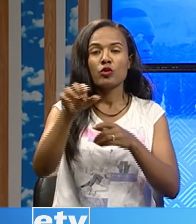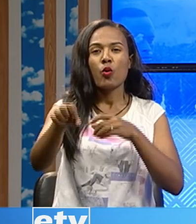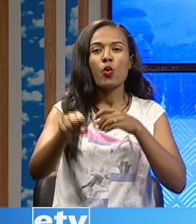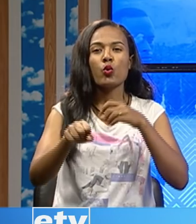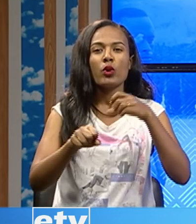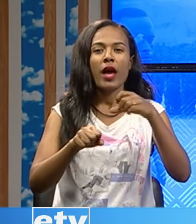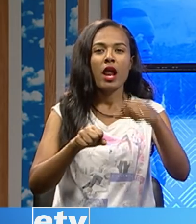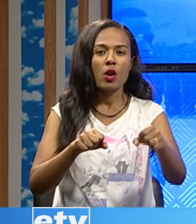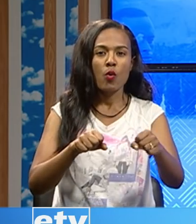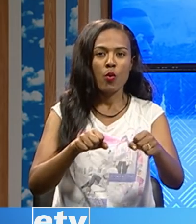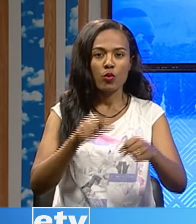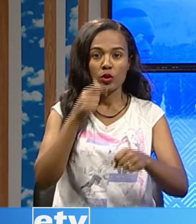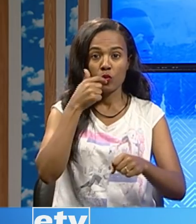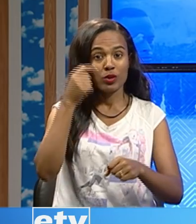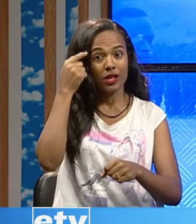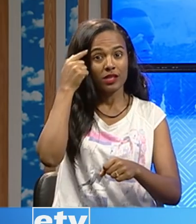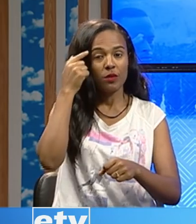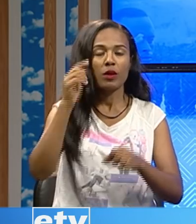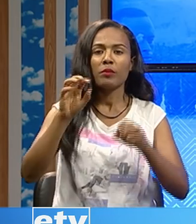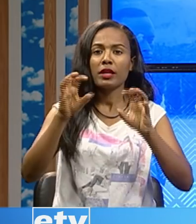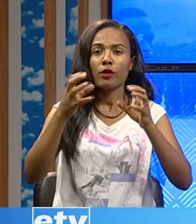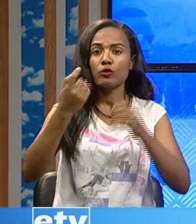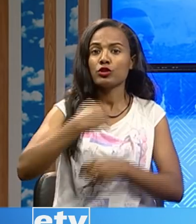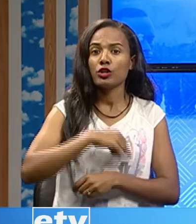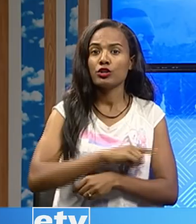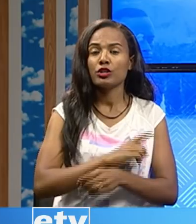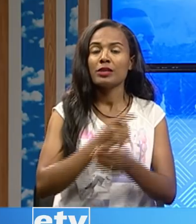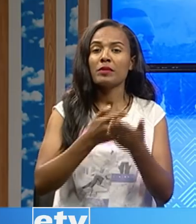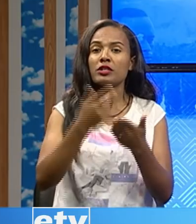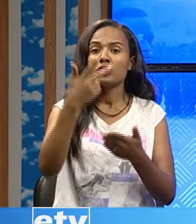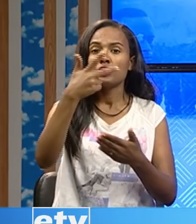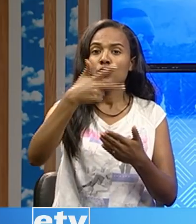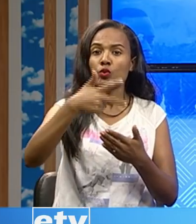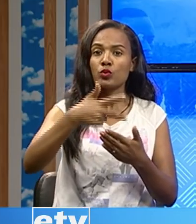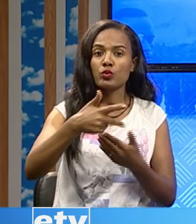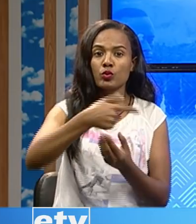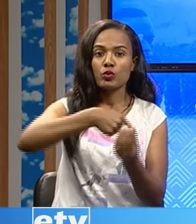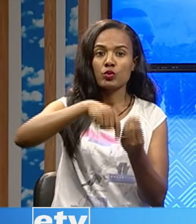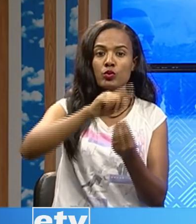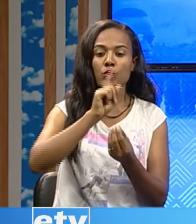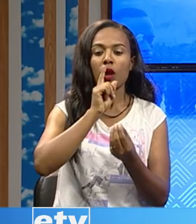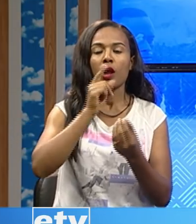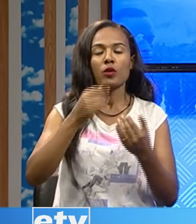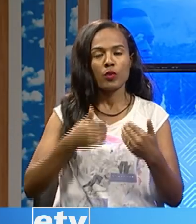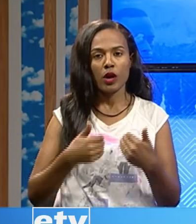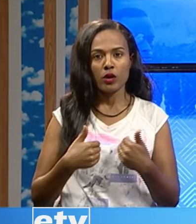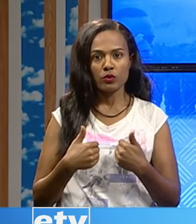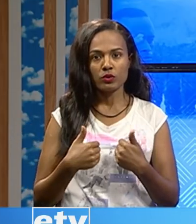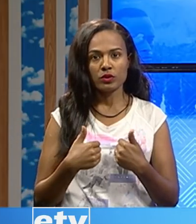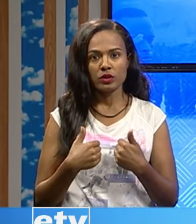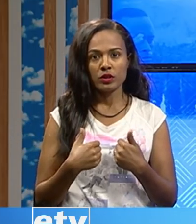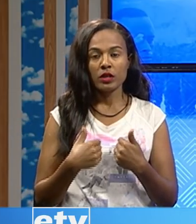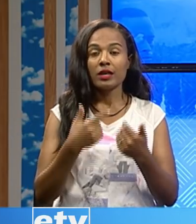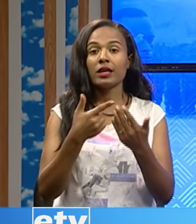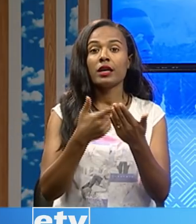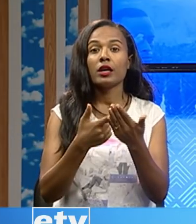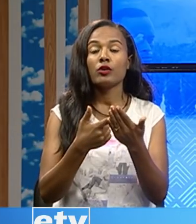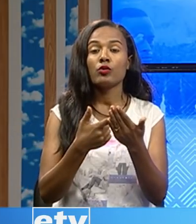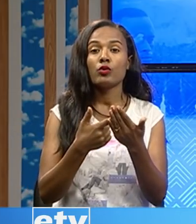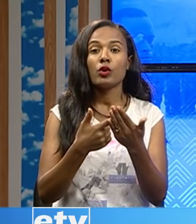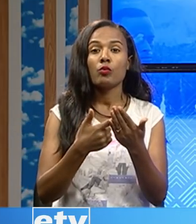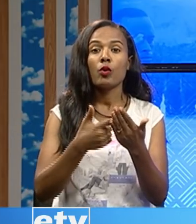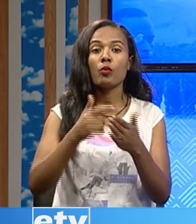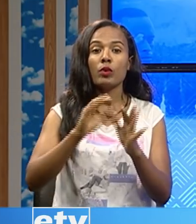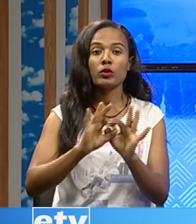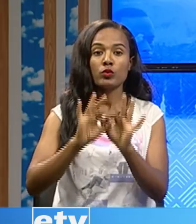የሚያስብ አካል አለ። ሚዲያዎቻችን በዚህ ሶስቱ ዙሪያ ነው ፖላራይዝድ ሆነው ያሉት። ይህንኑ ደግሞ